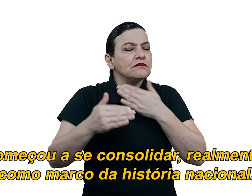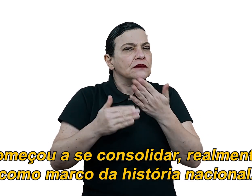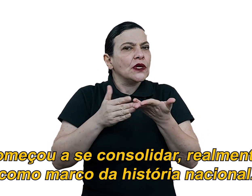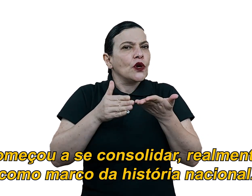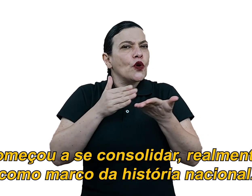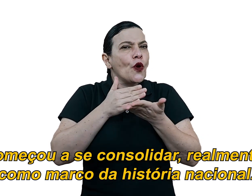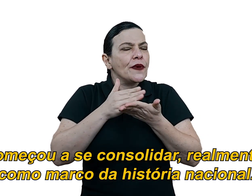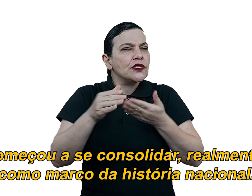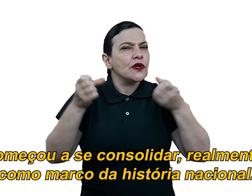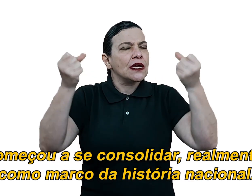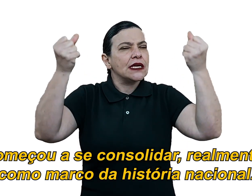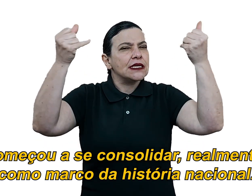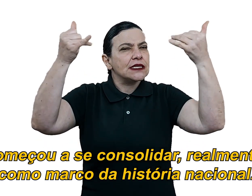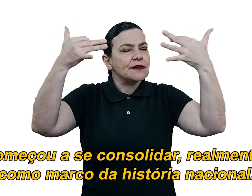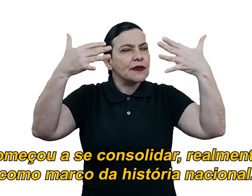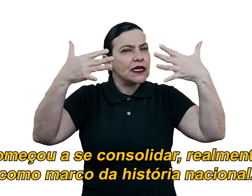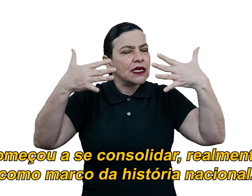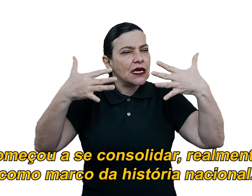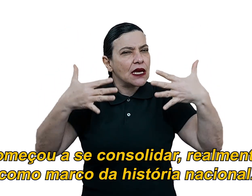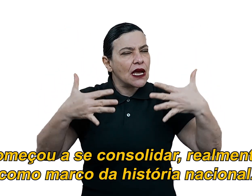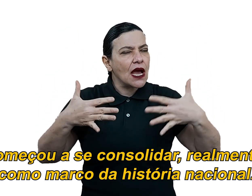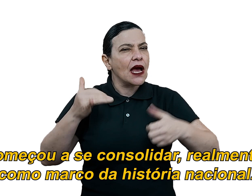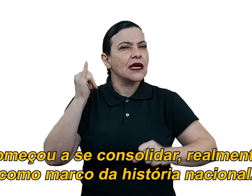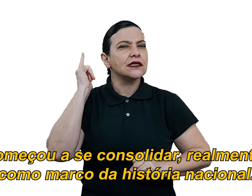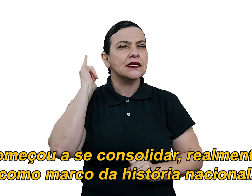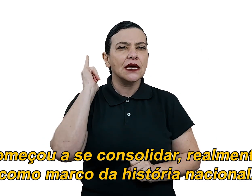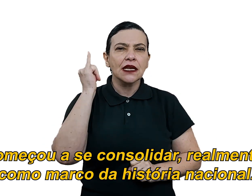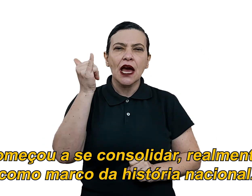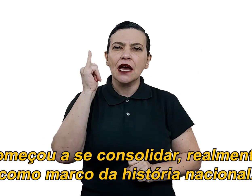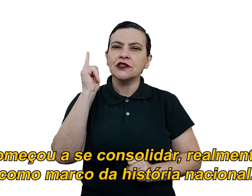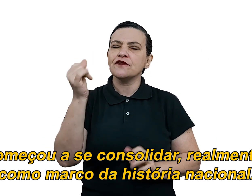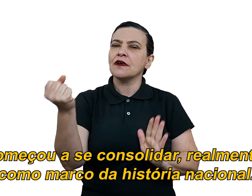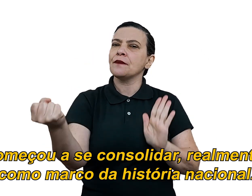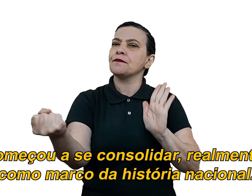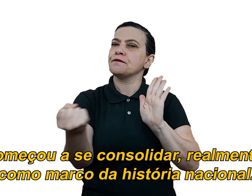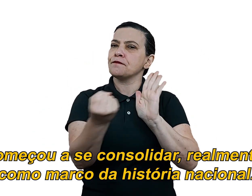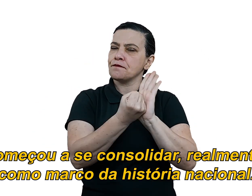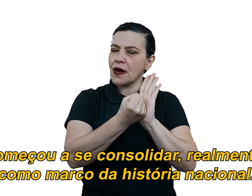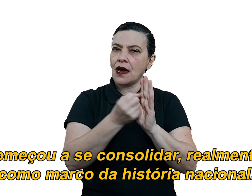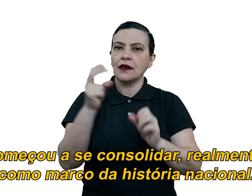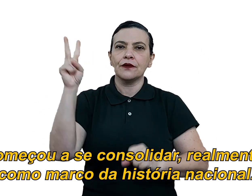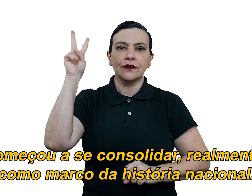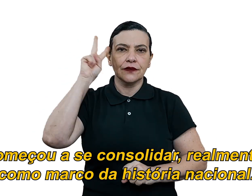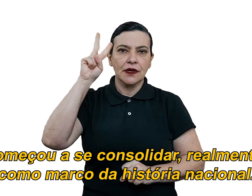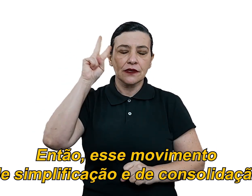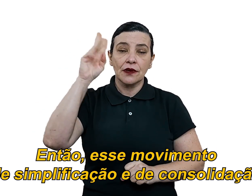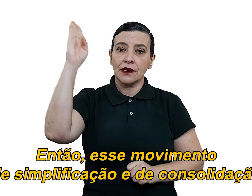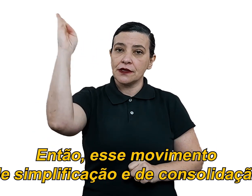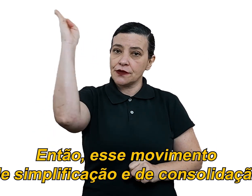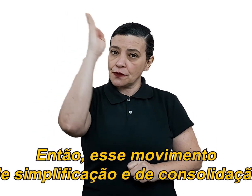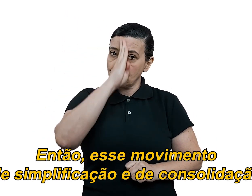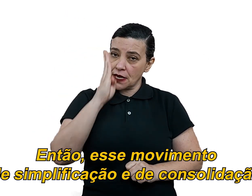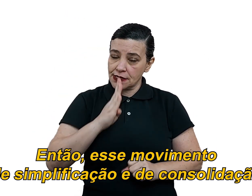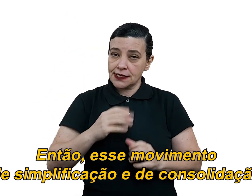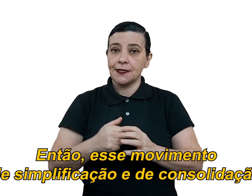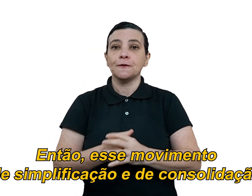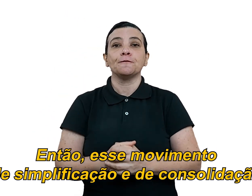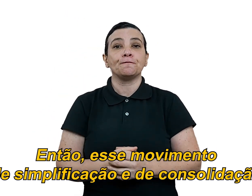se consolidar realmente como marco da história nacional.